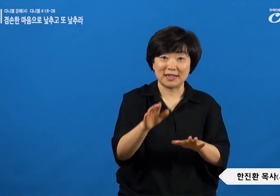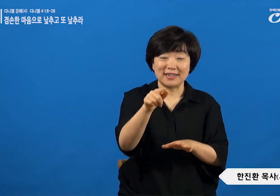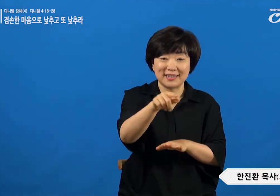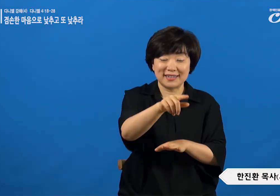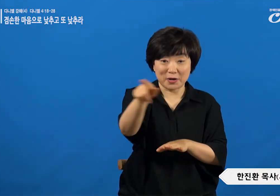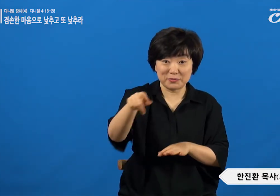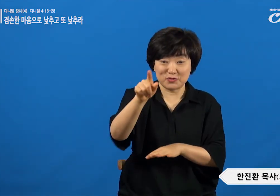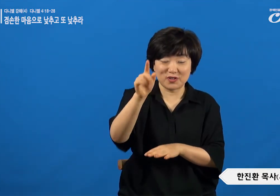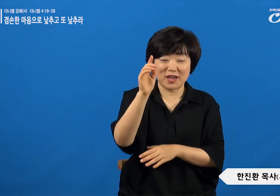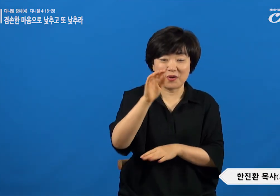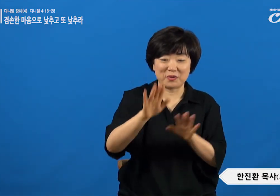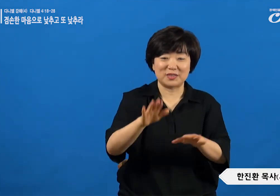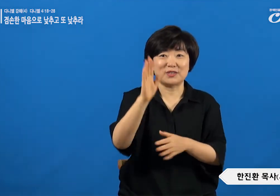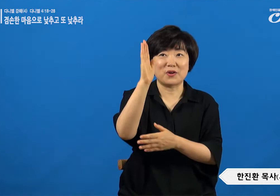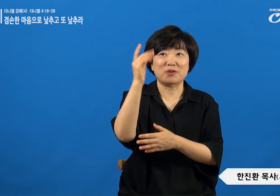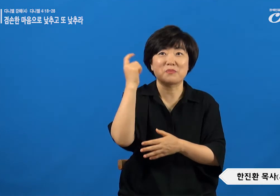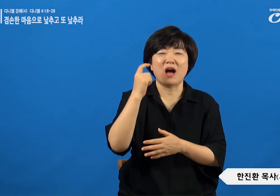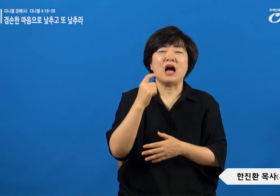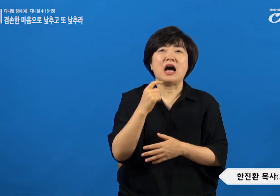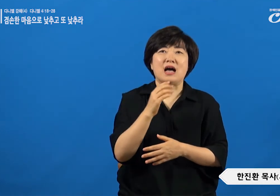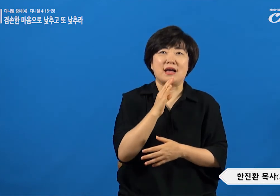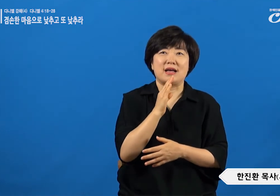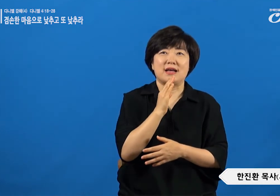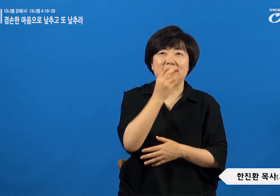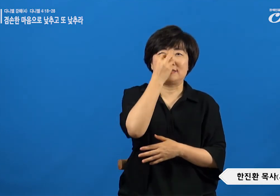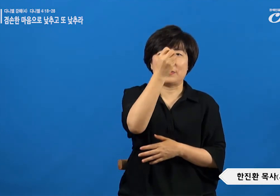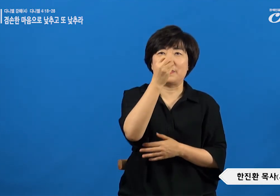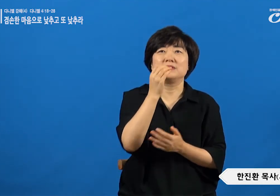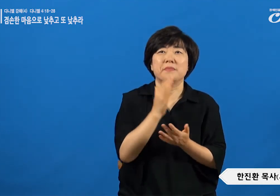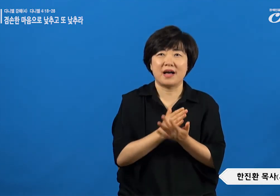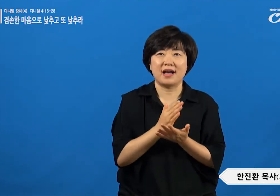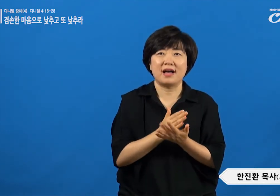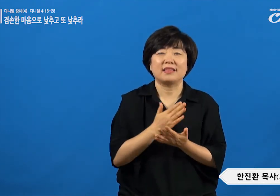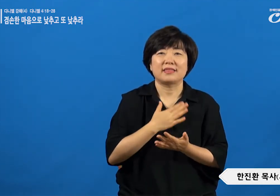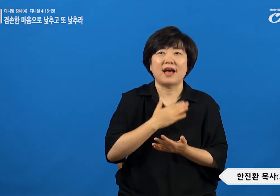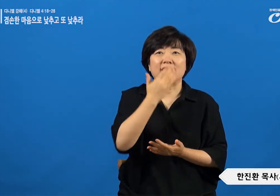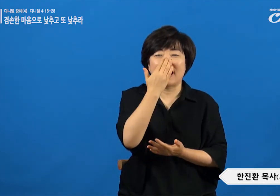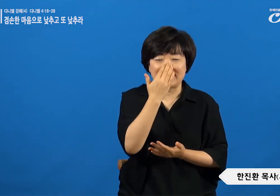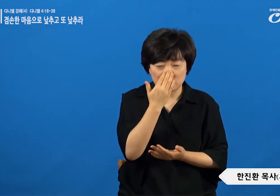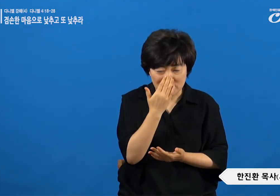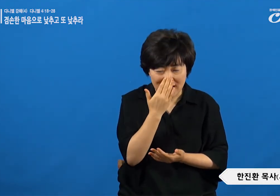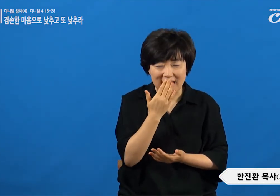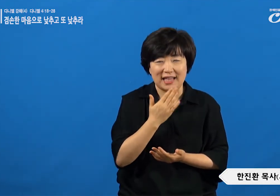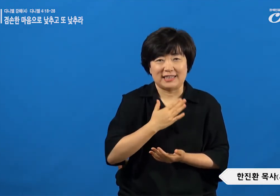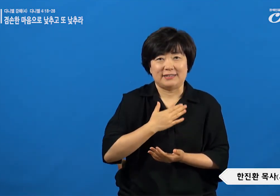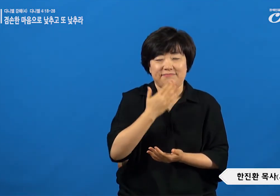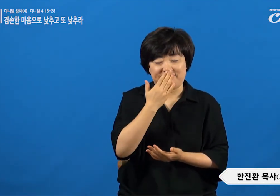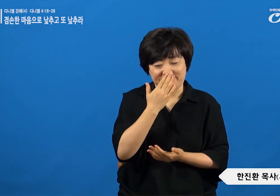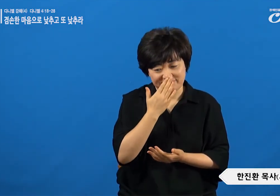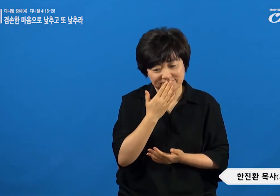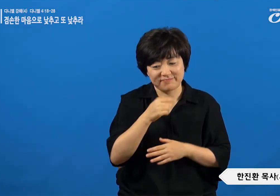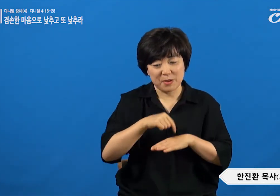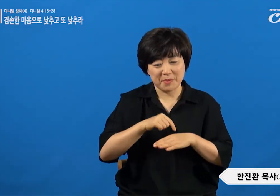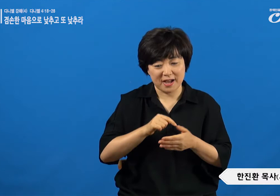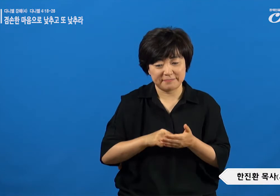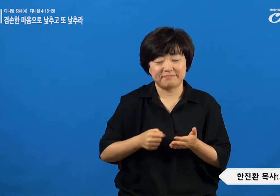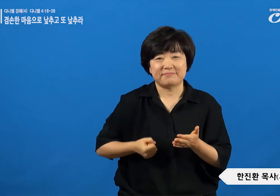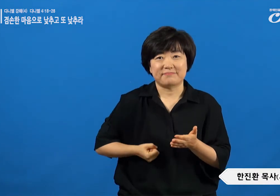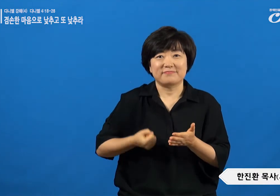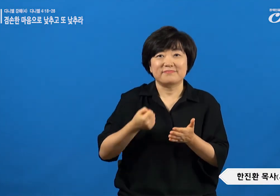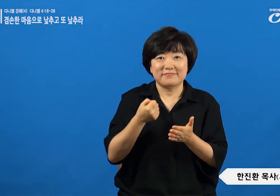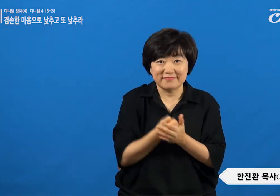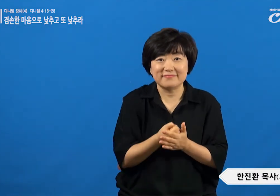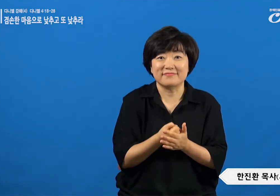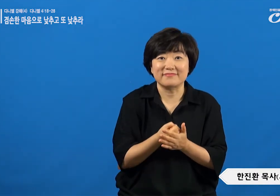설교 들으면서 그래, 교만하면 안 돼, 나 자신을 낮춰야 돼, 그런 마음, 그런